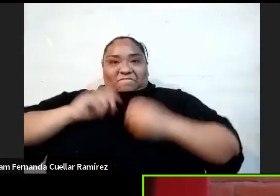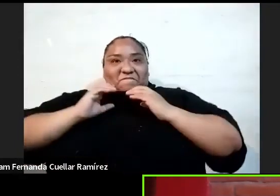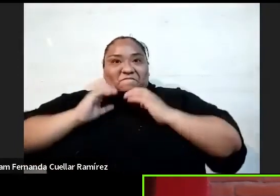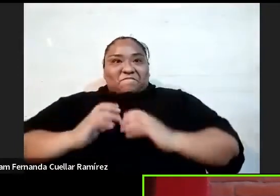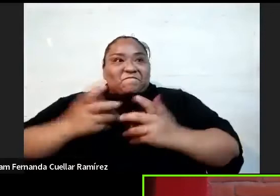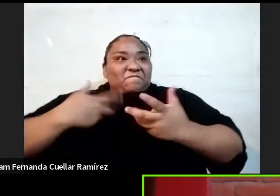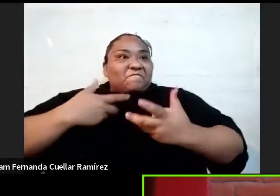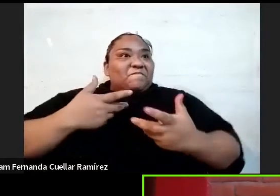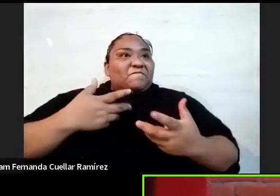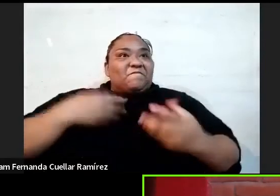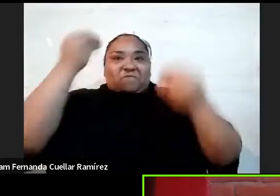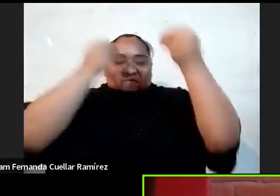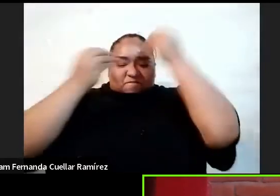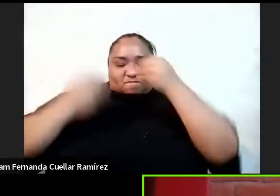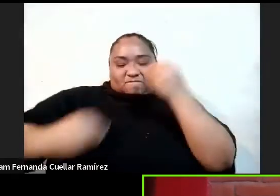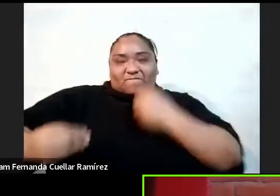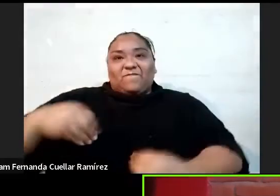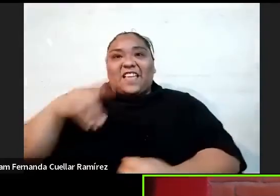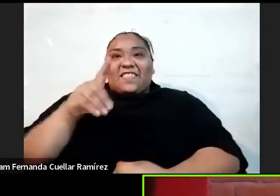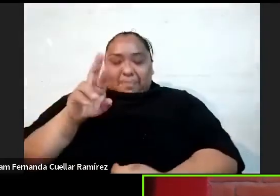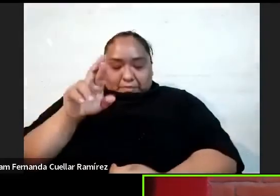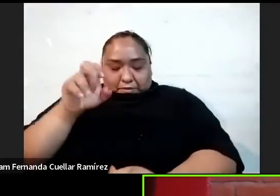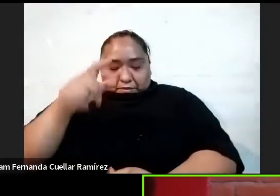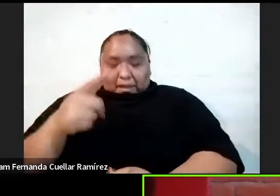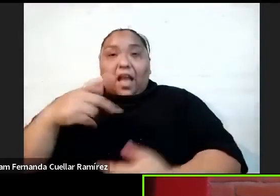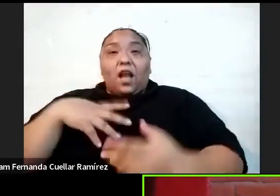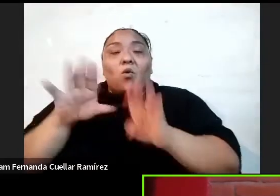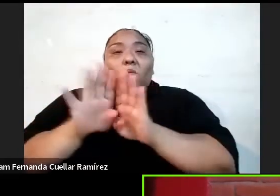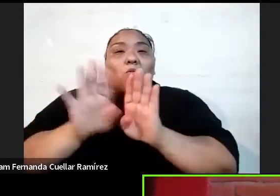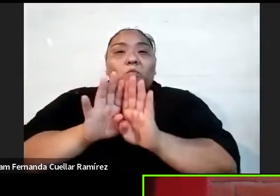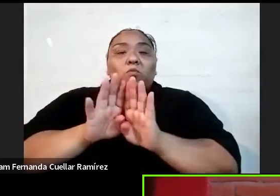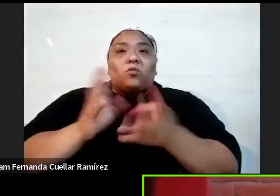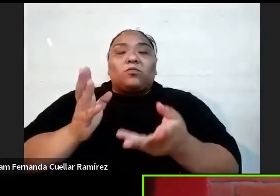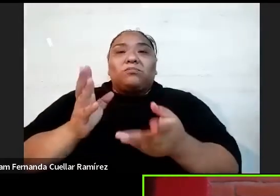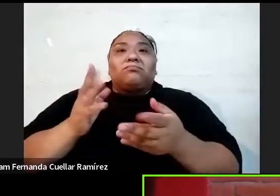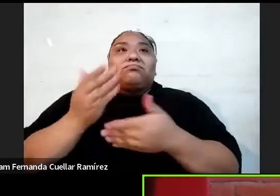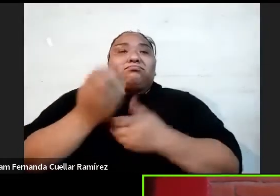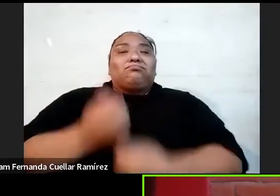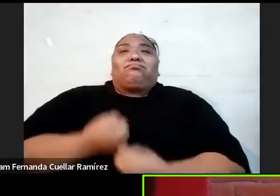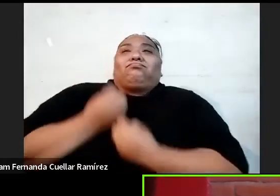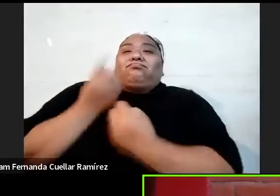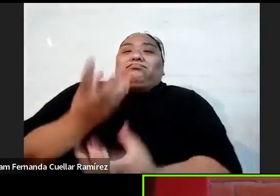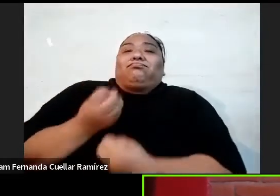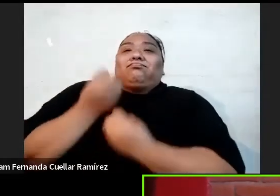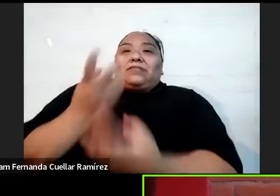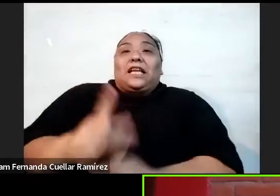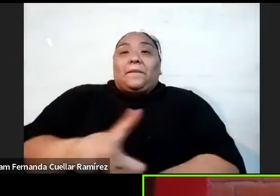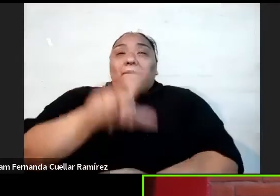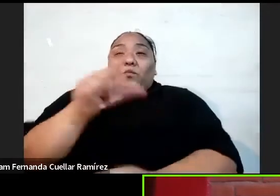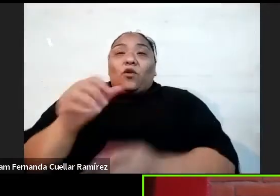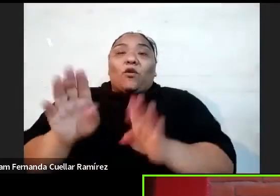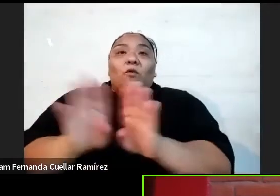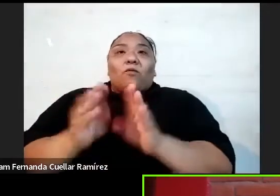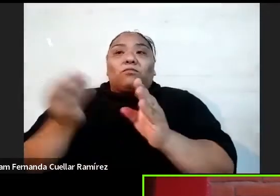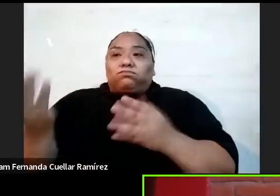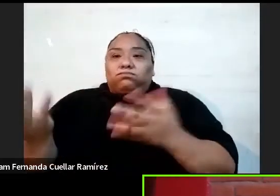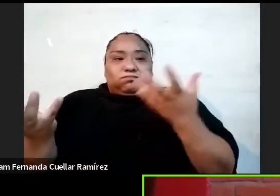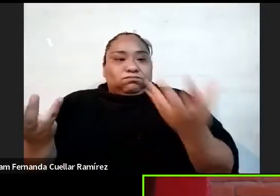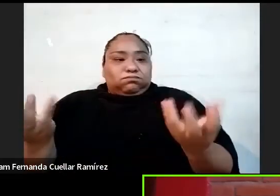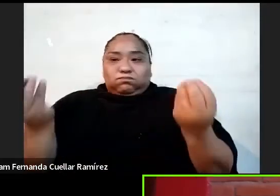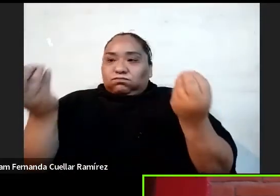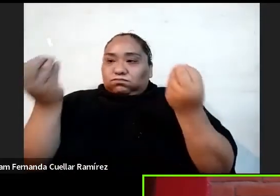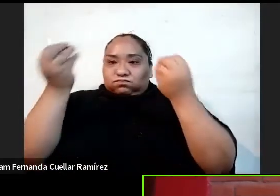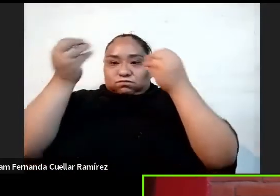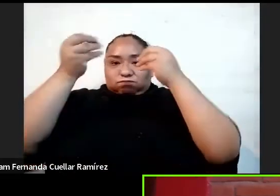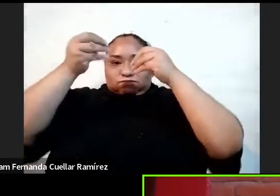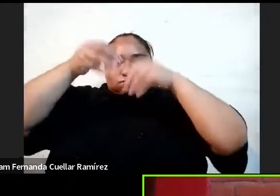con el drag. Y fue muy loco cómo fui mezclando estos dos mundos para convertirme en